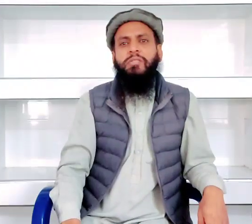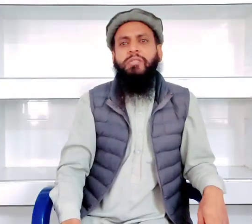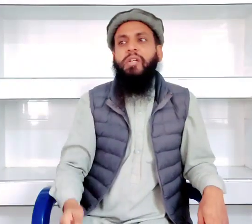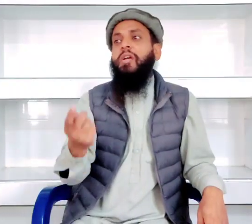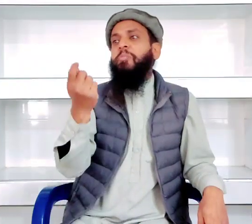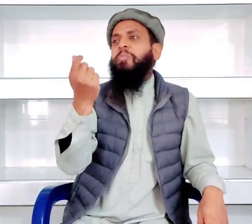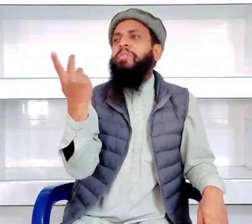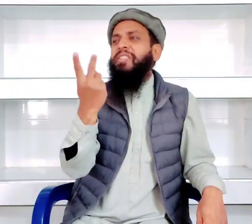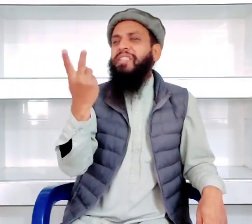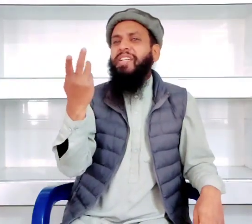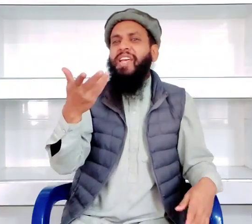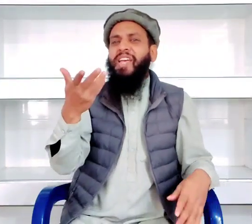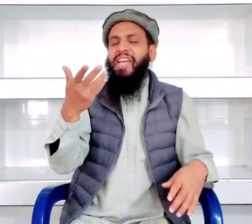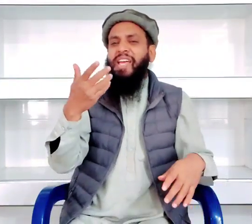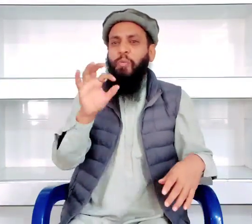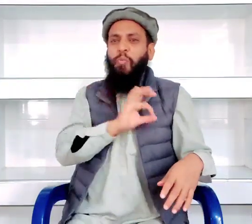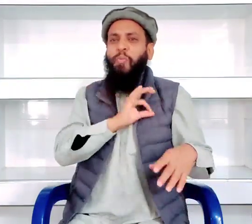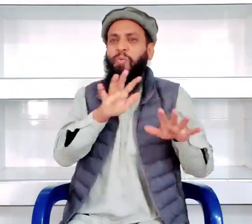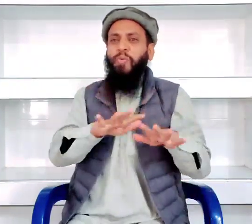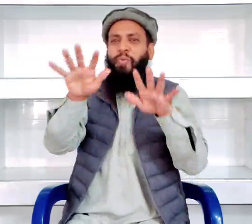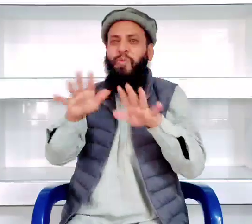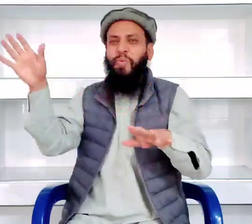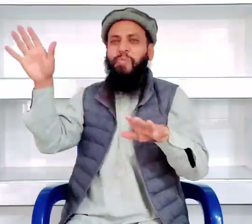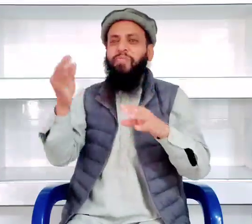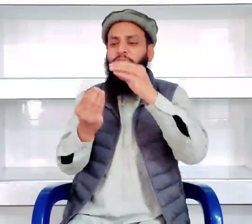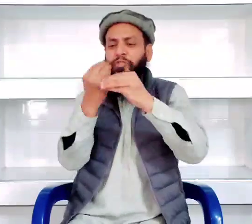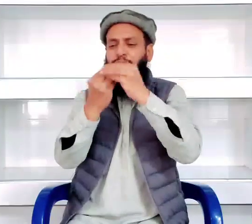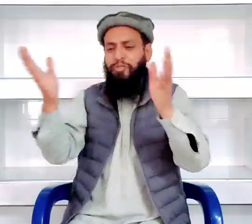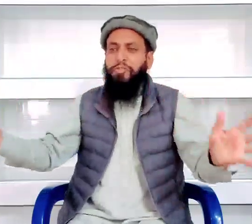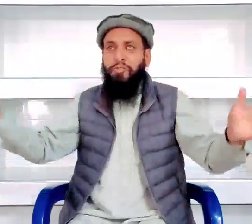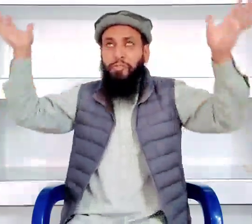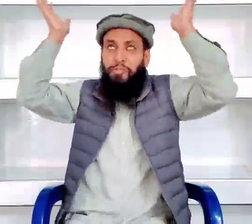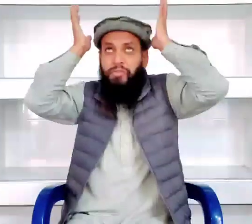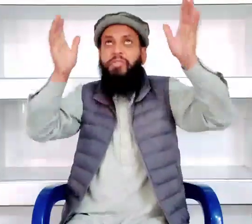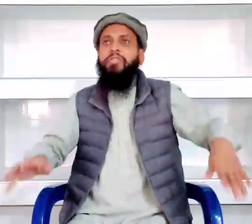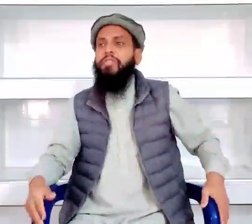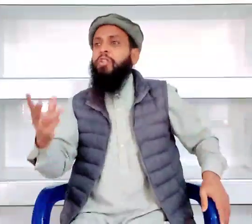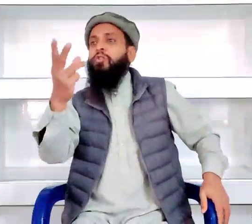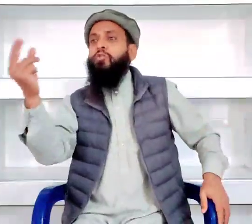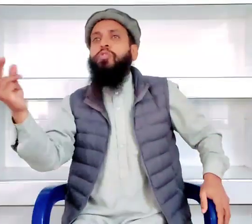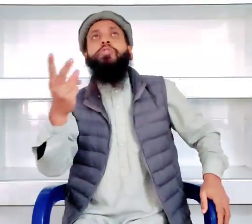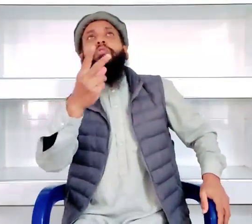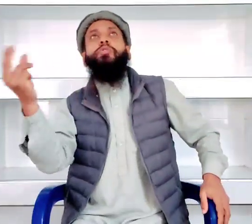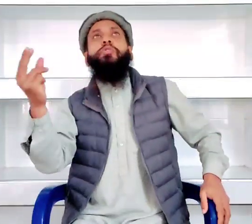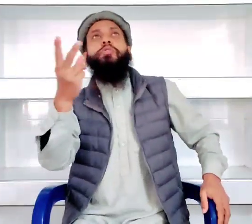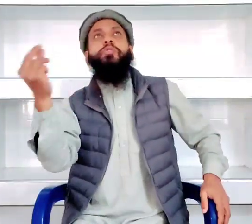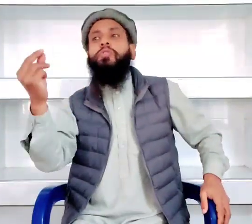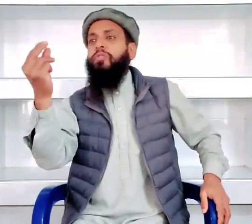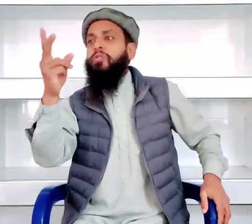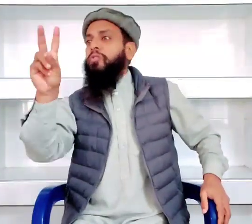ہوندیاں جڑا خریدن والا او سمجھدا کہ میں مہنگی شے نوں جناب مالدا کا نشانہ تے او مینوں مل جائے گی چیزاں دا